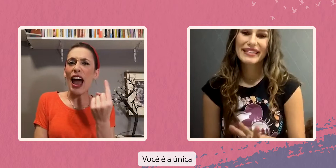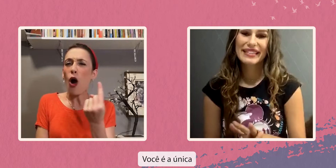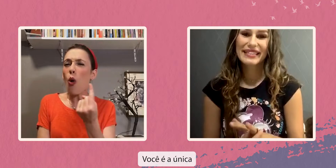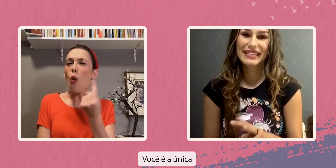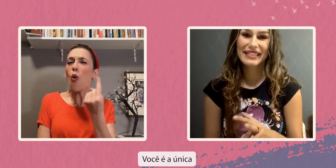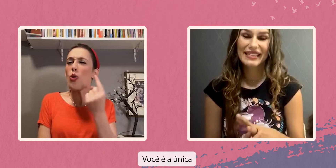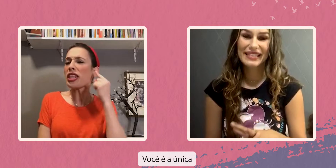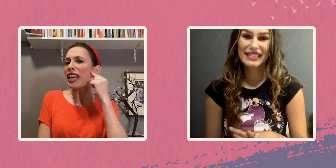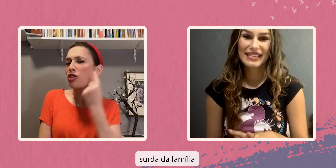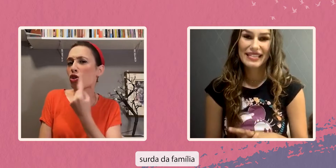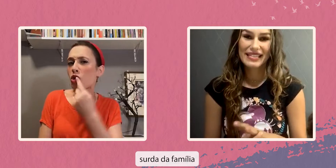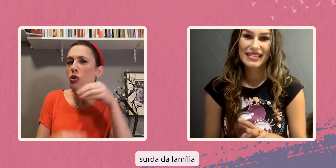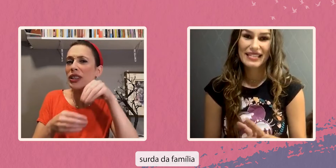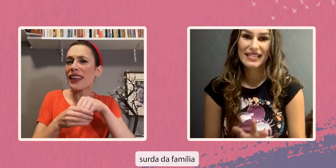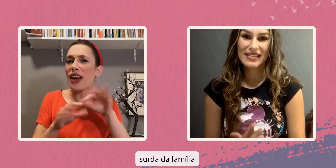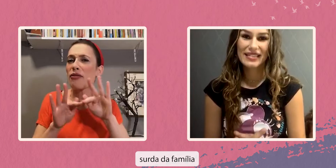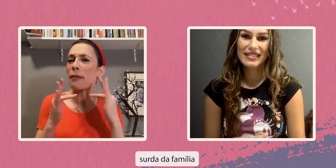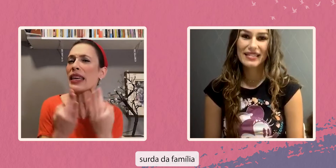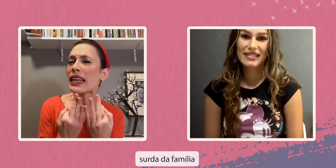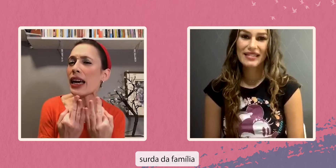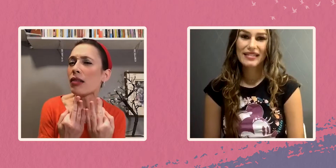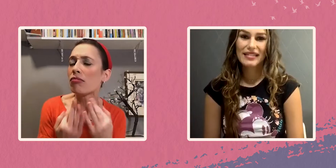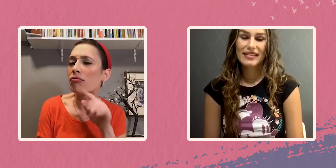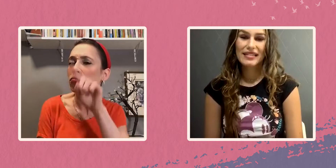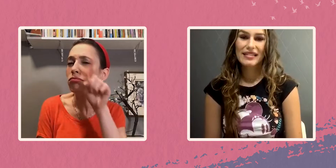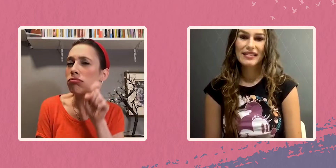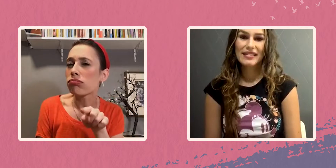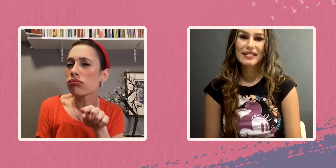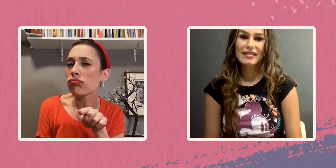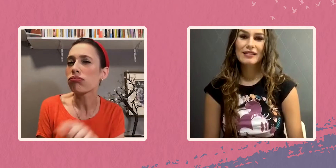Você é a surda da família?